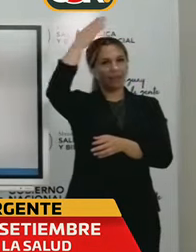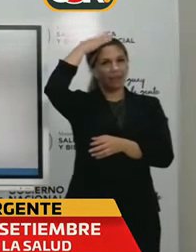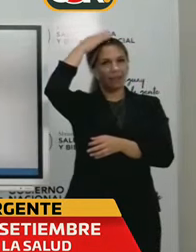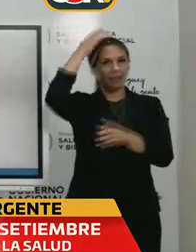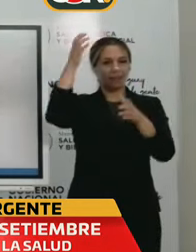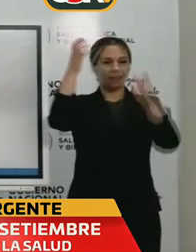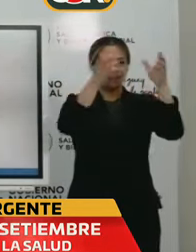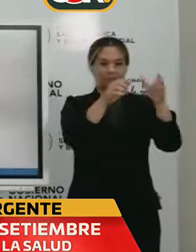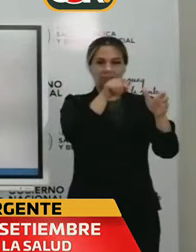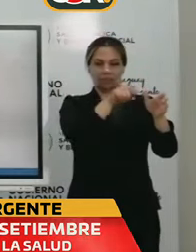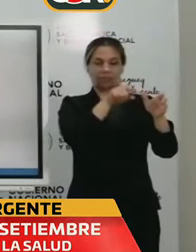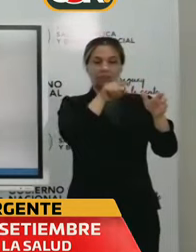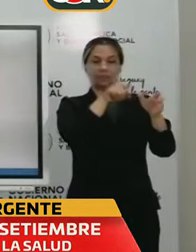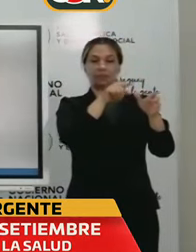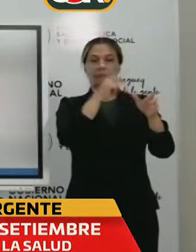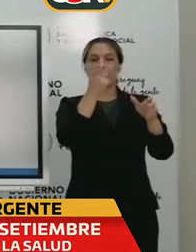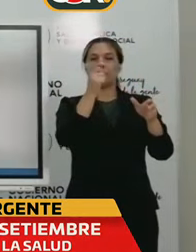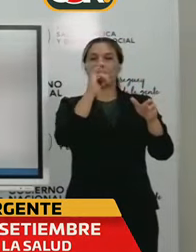país tiene